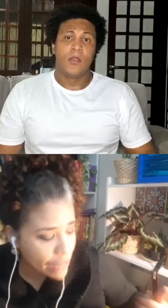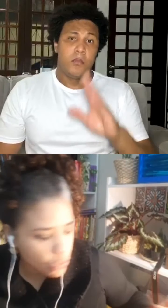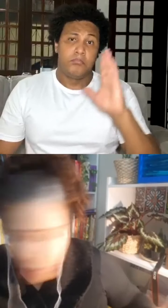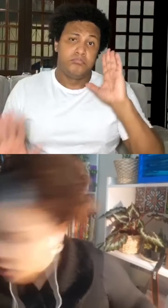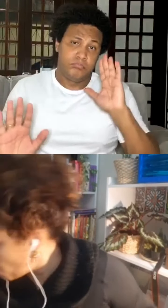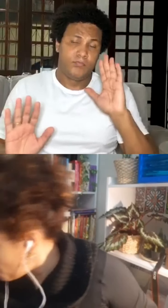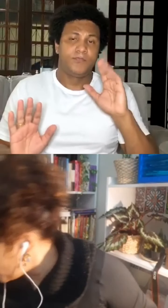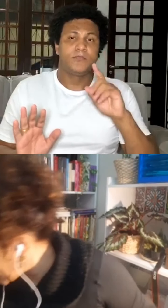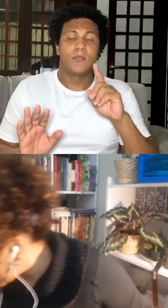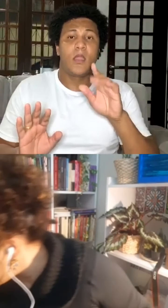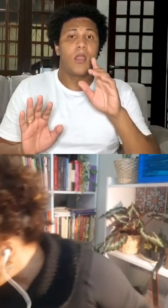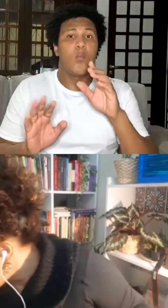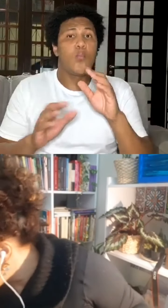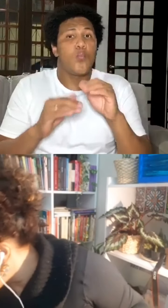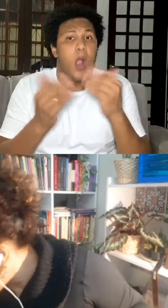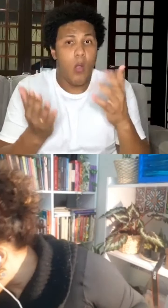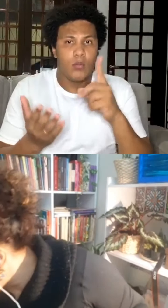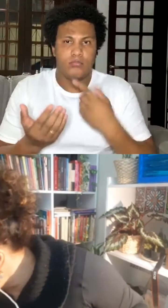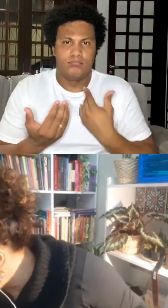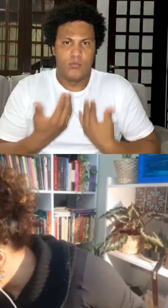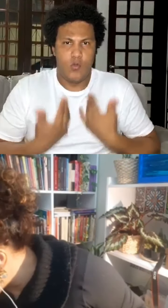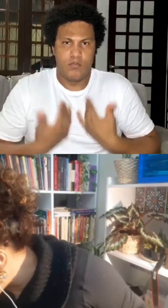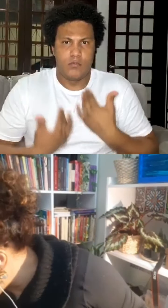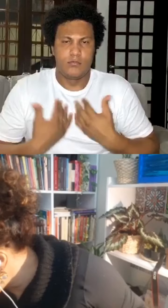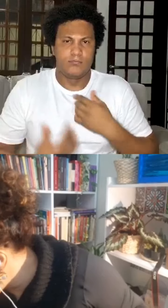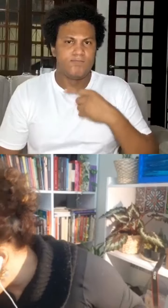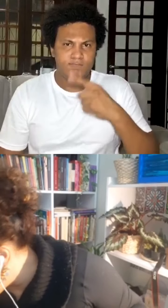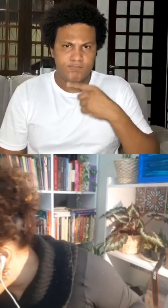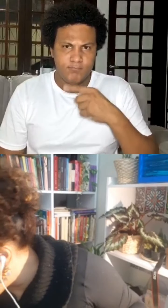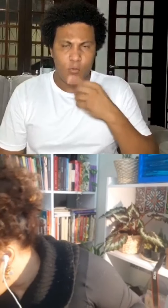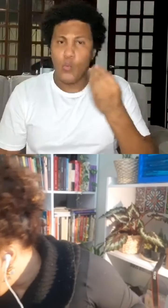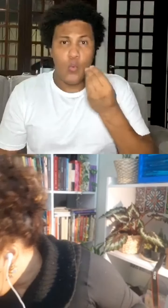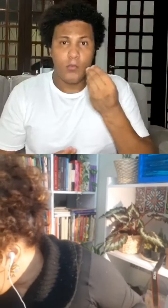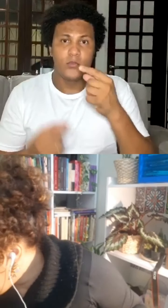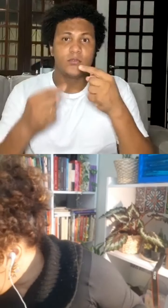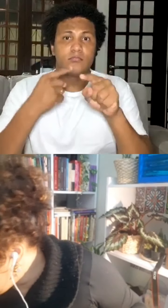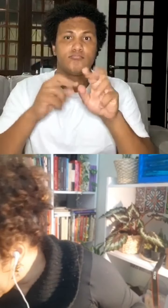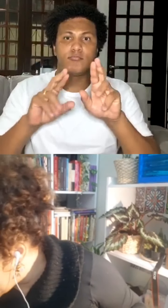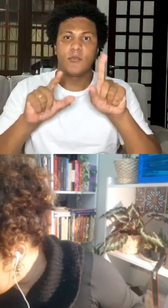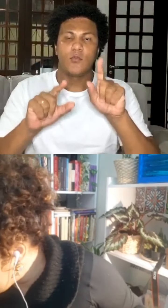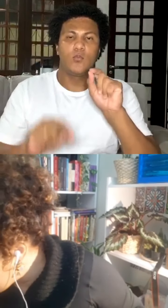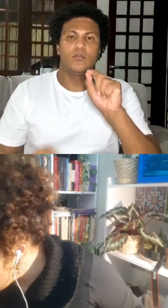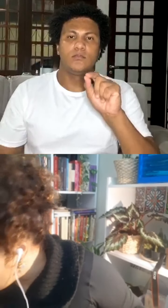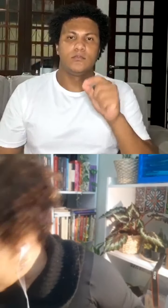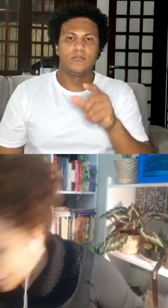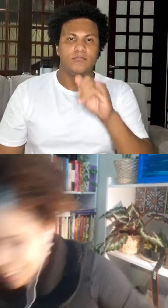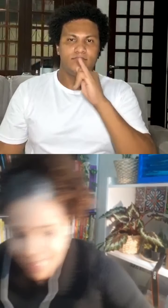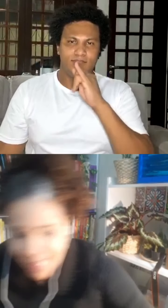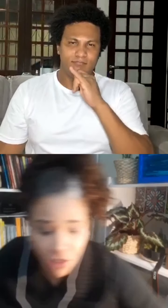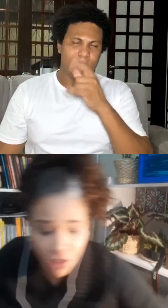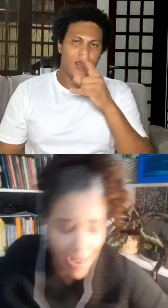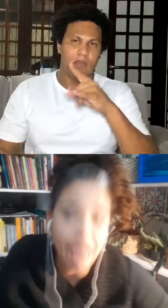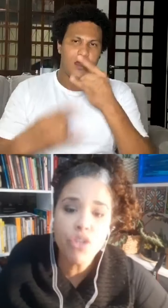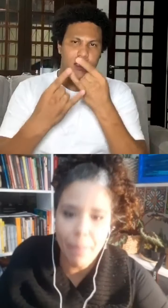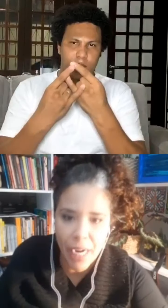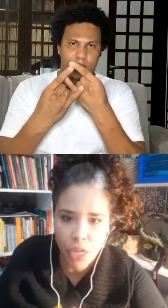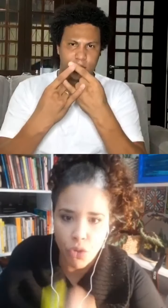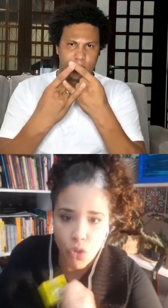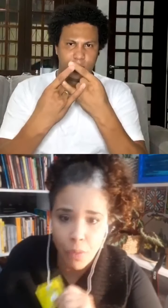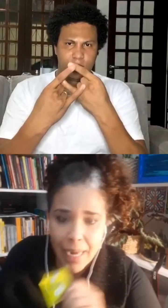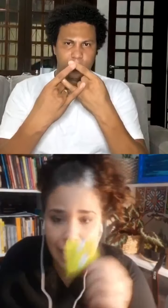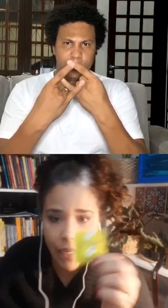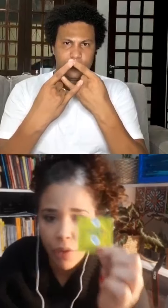métodos não hormonais? São a camisinha masculina. Lembrando que a camisinha masculina tem de vários tamanhos.